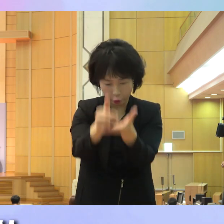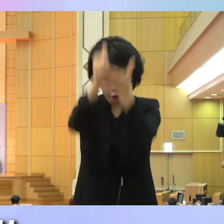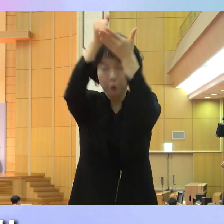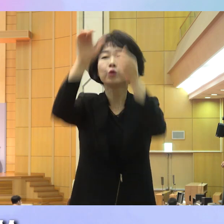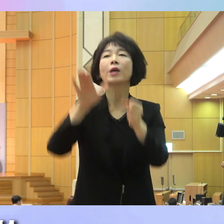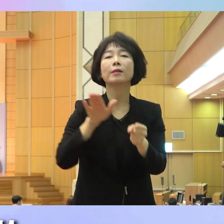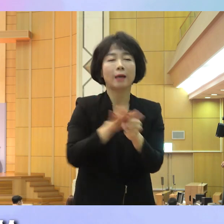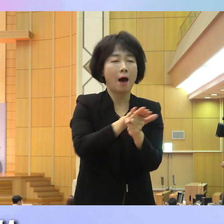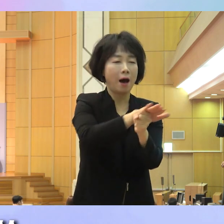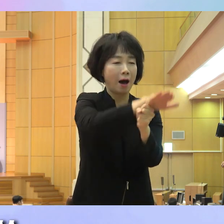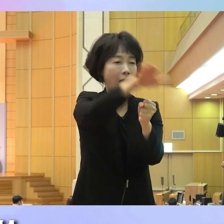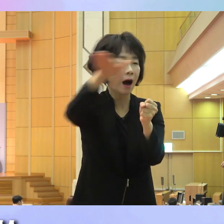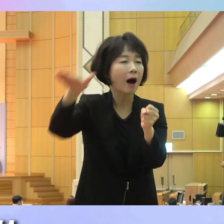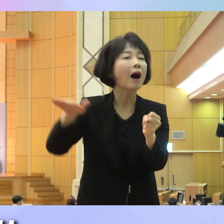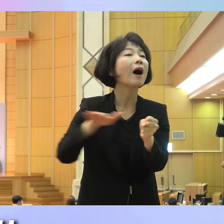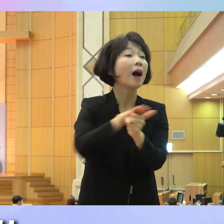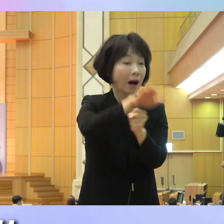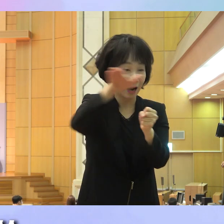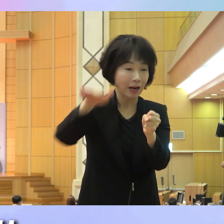찬송하겠네. 주의